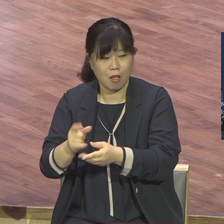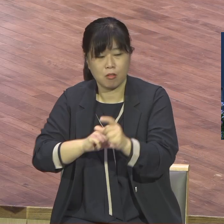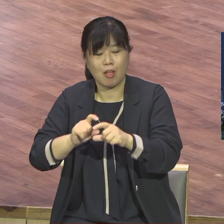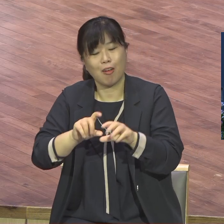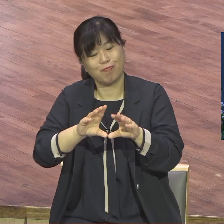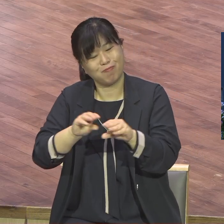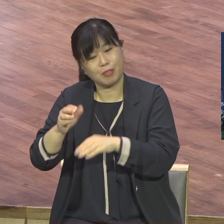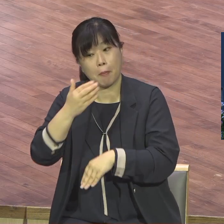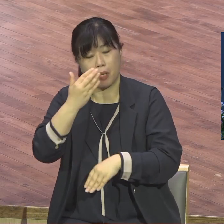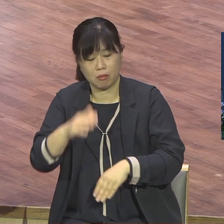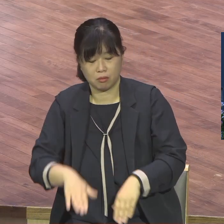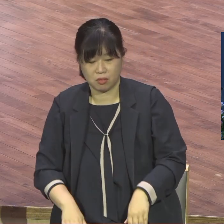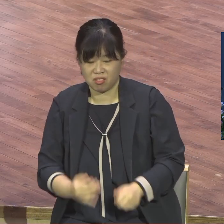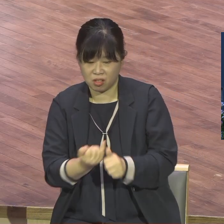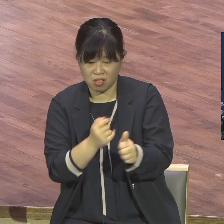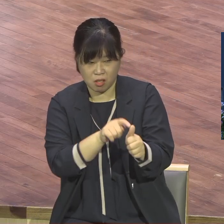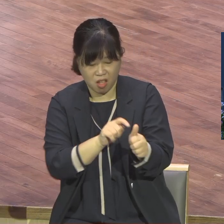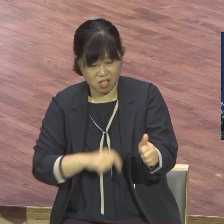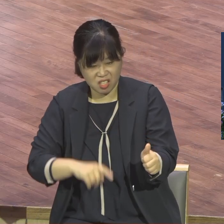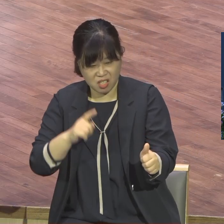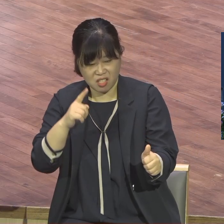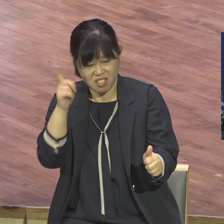지적해가 길을 다 죽여버려 그냥